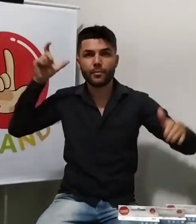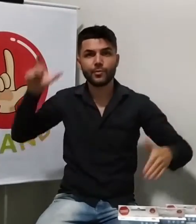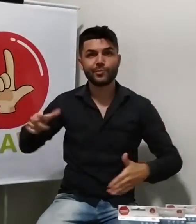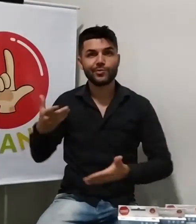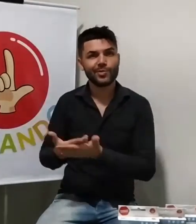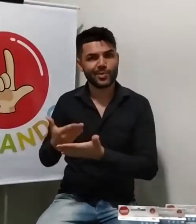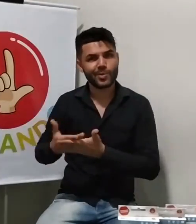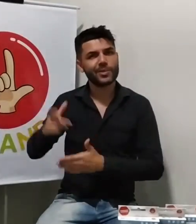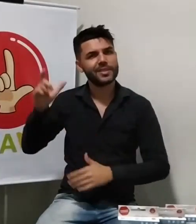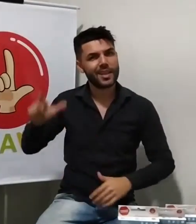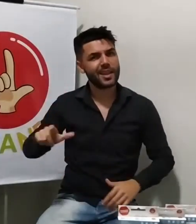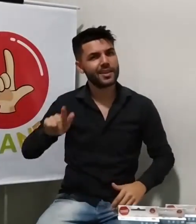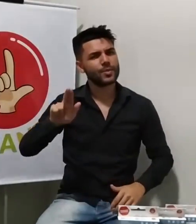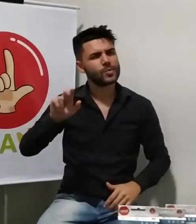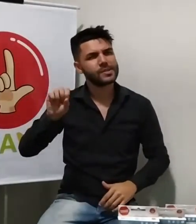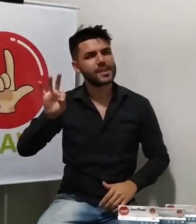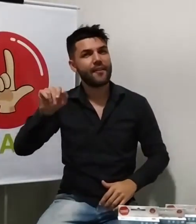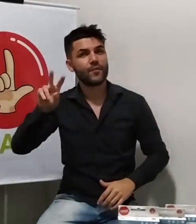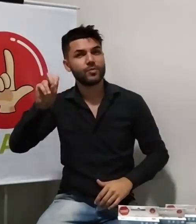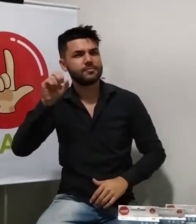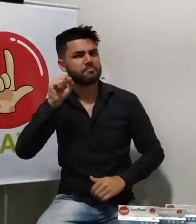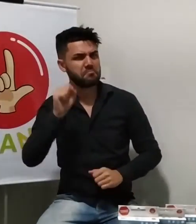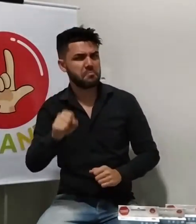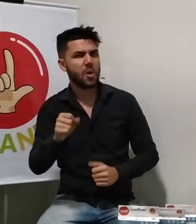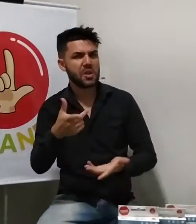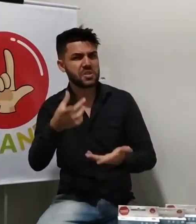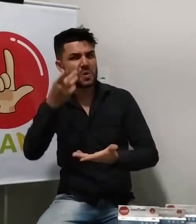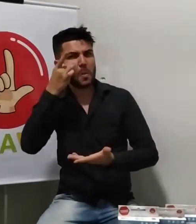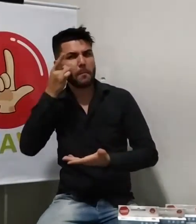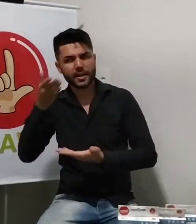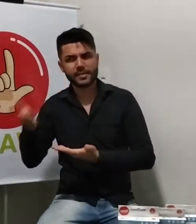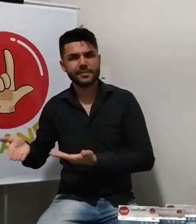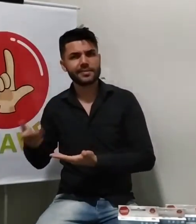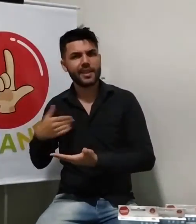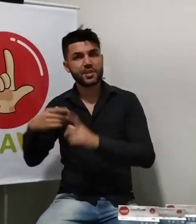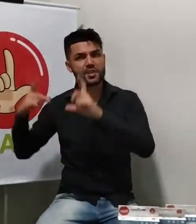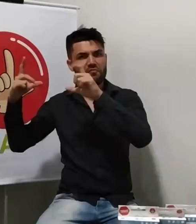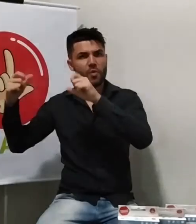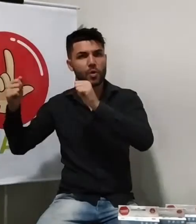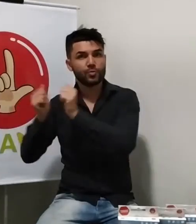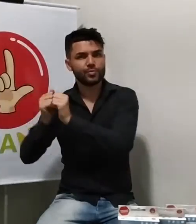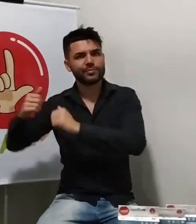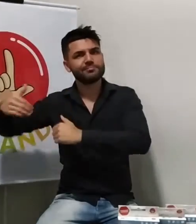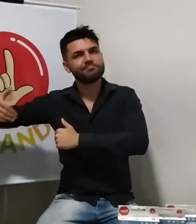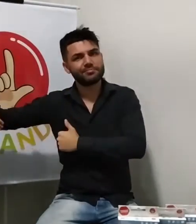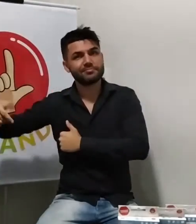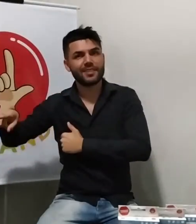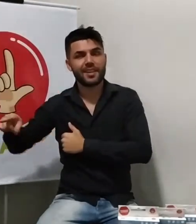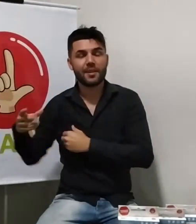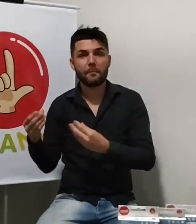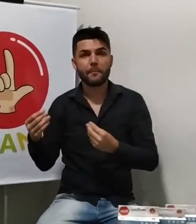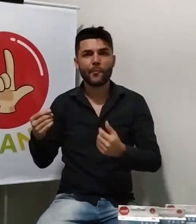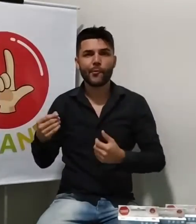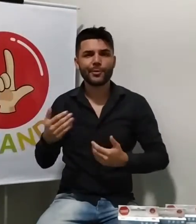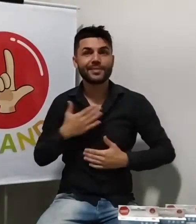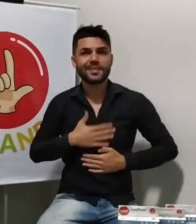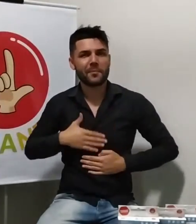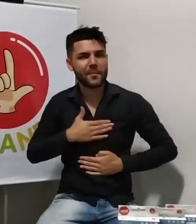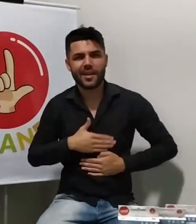inclusive, comparecer nesse evento, conhecer o Gustavo, tirar foto, cumprimentar. Ele é uma figura muito simpática, muito competente, e a gente tem que ter orgulho mesmo de